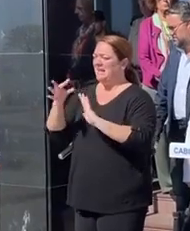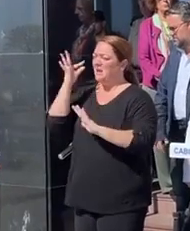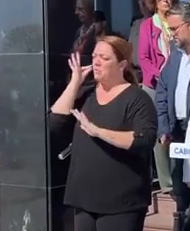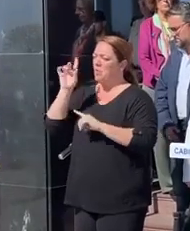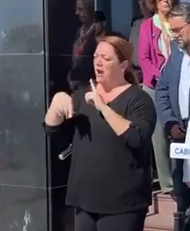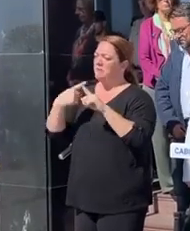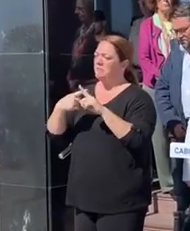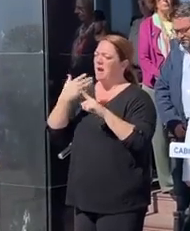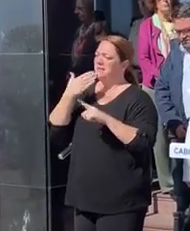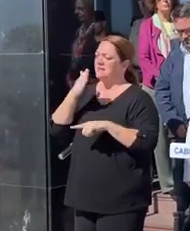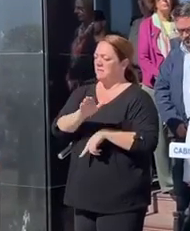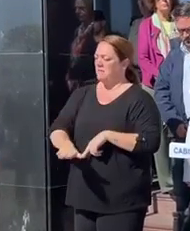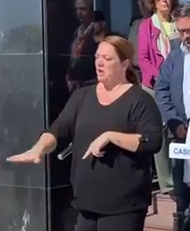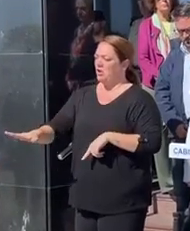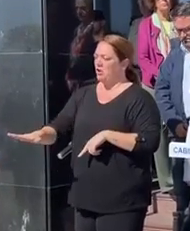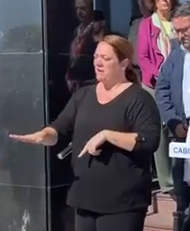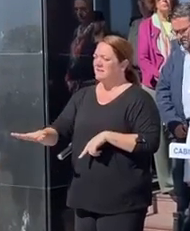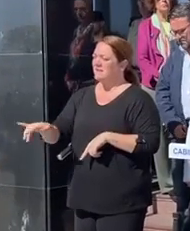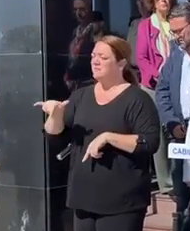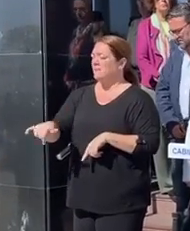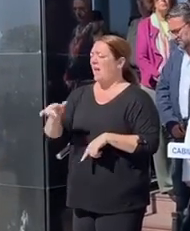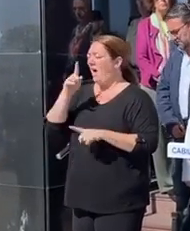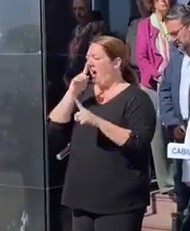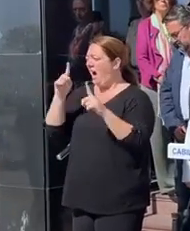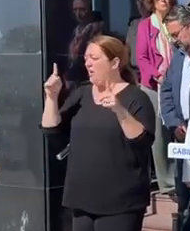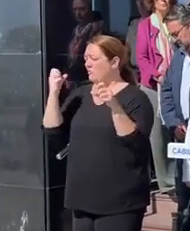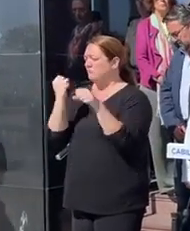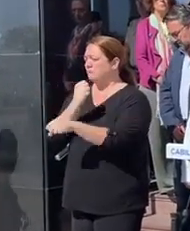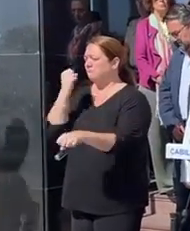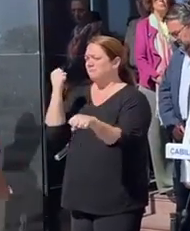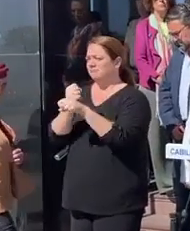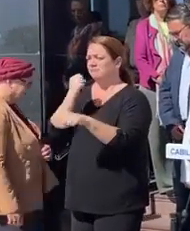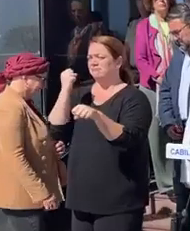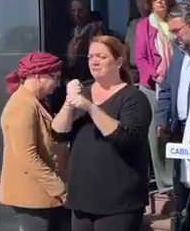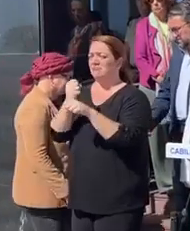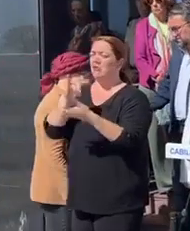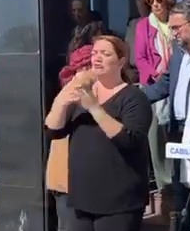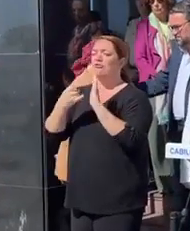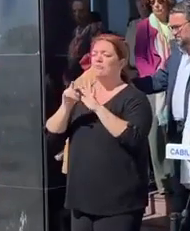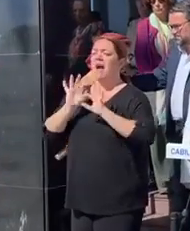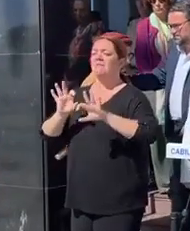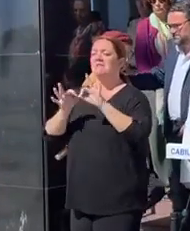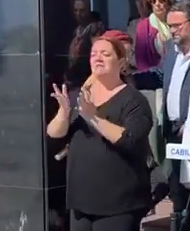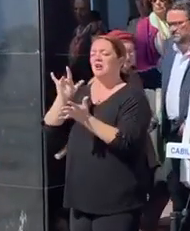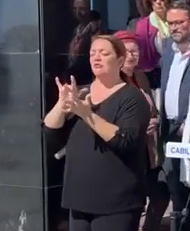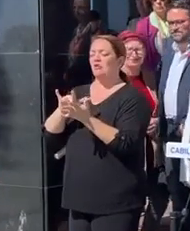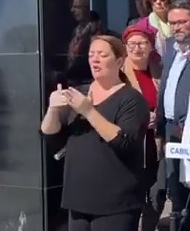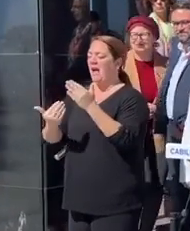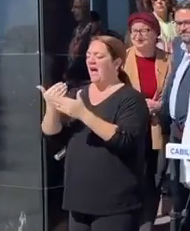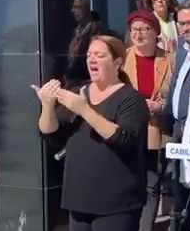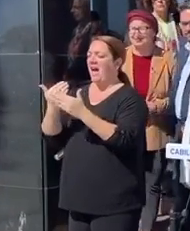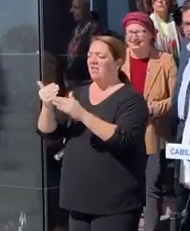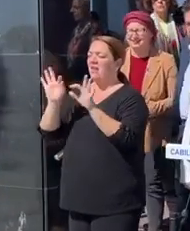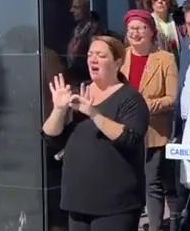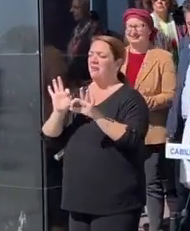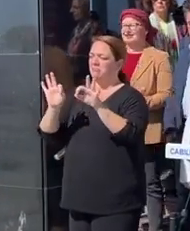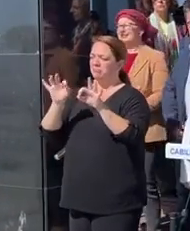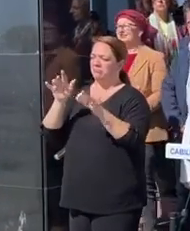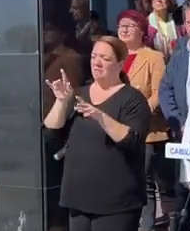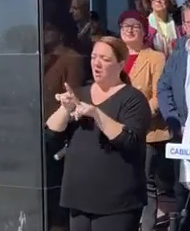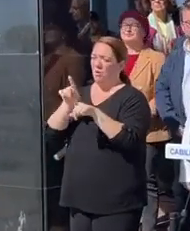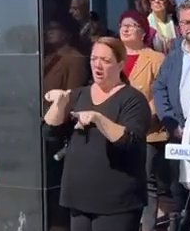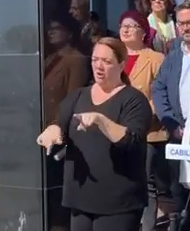y Menores, que se dejan la piel todo el año, pero que se vuelcan de forma especial en estos días tan señalados como